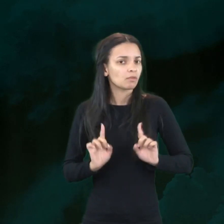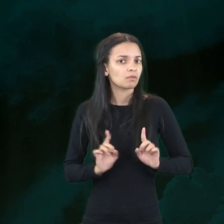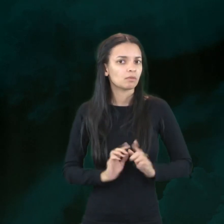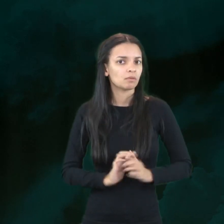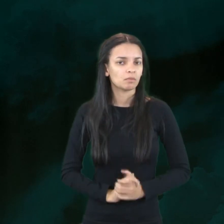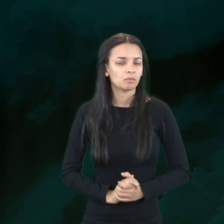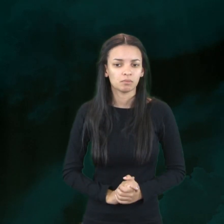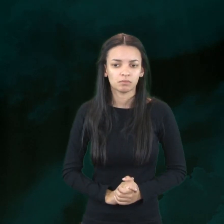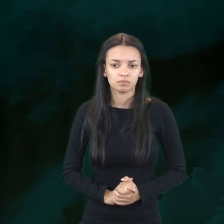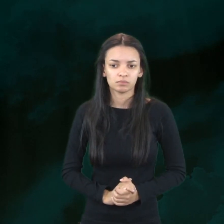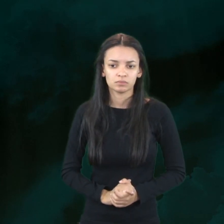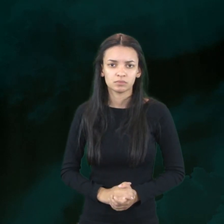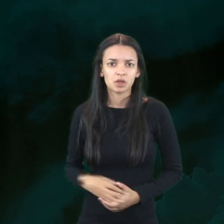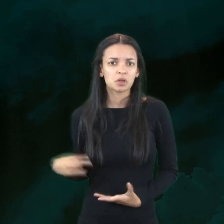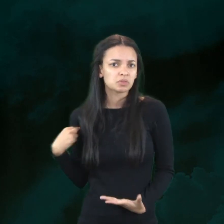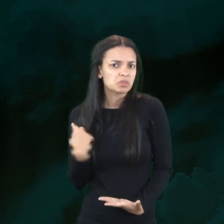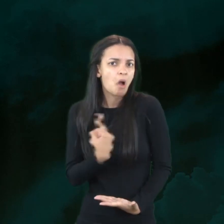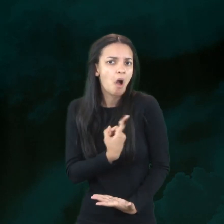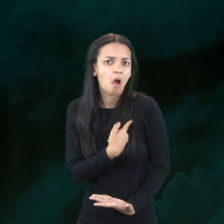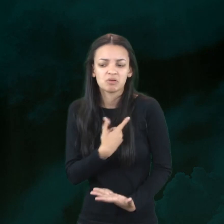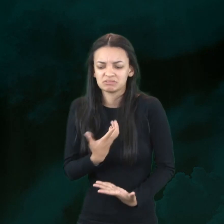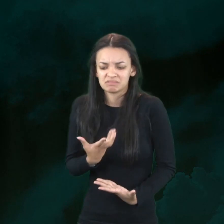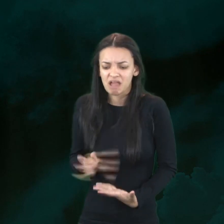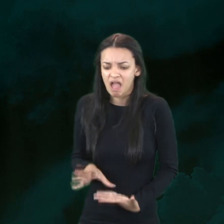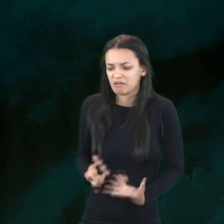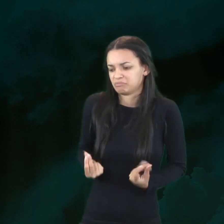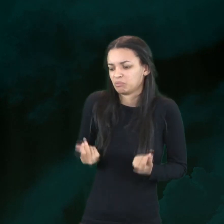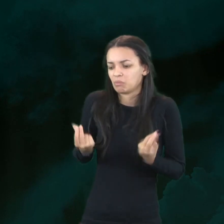Nós não estamos aqui para ganhar dinheiro.